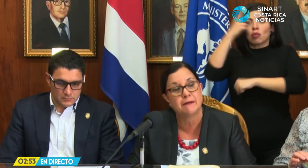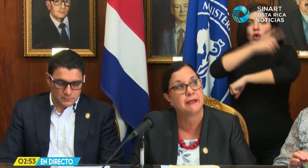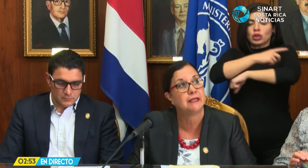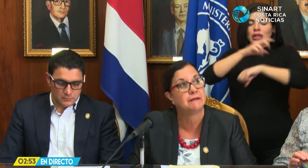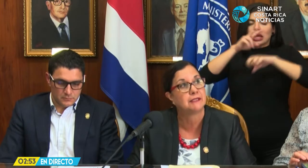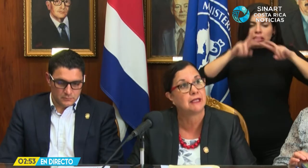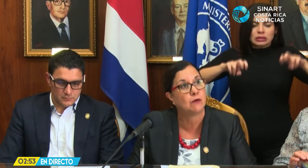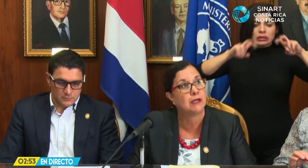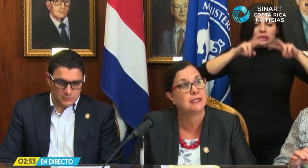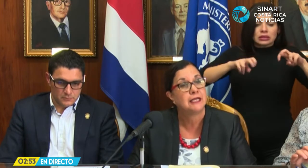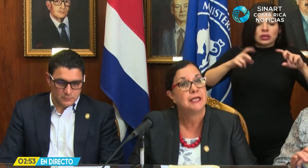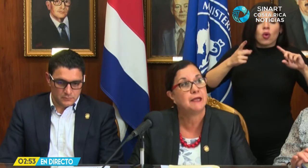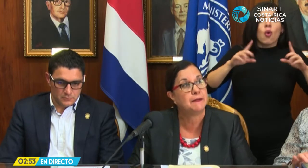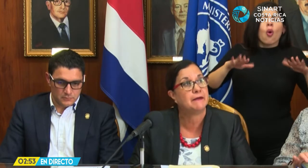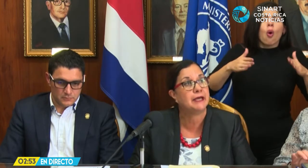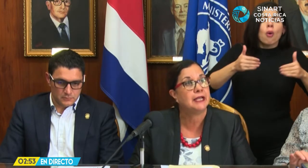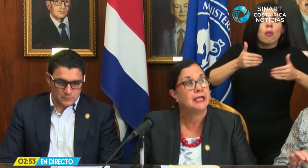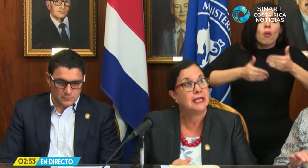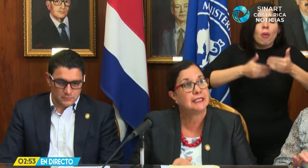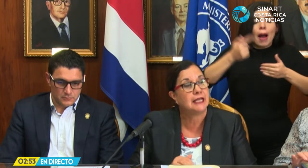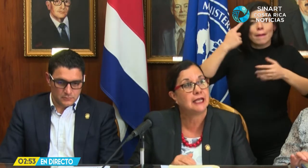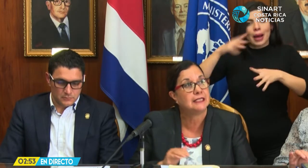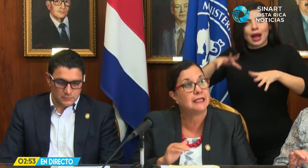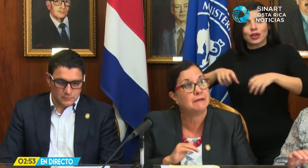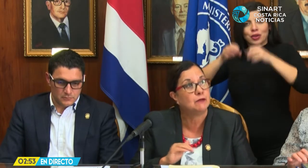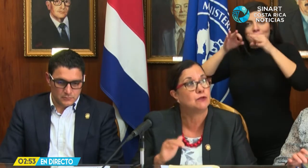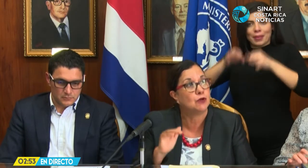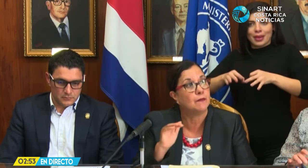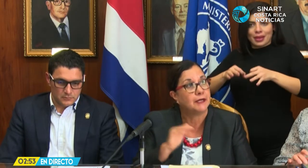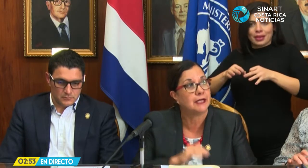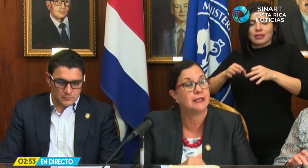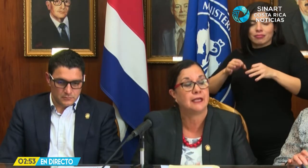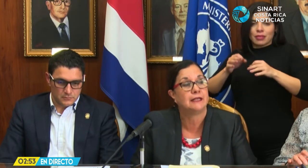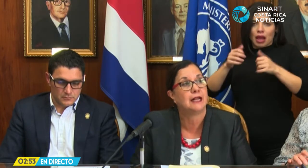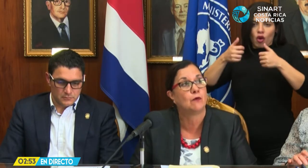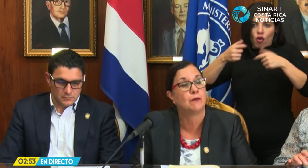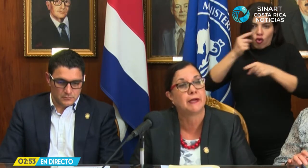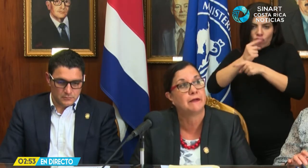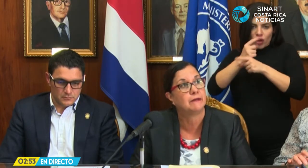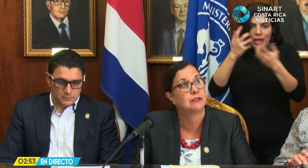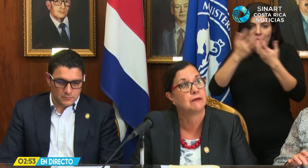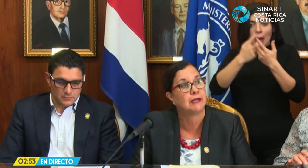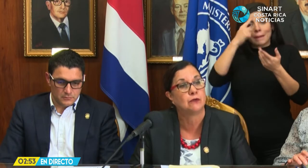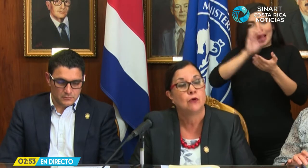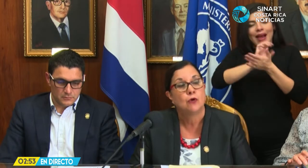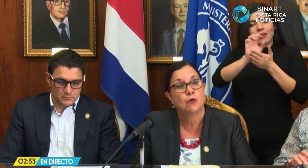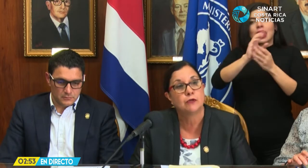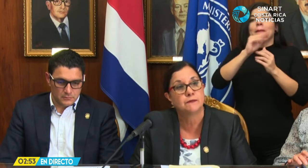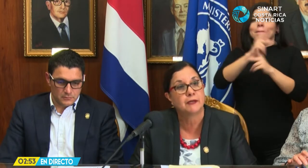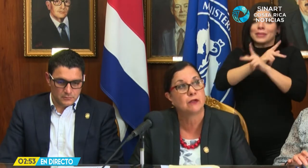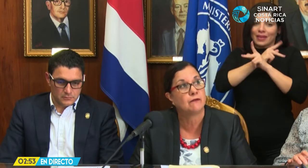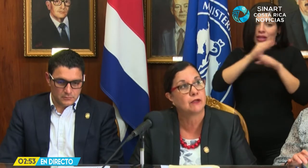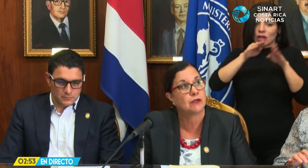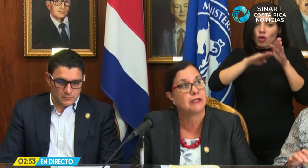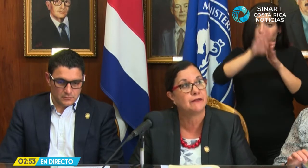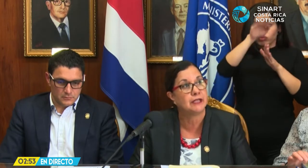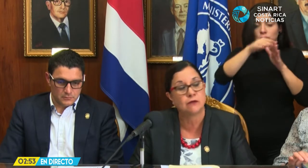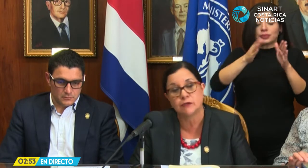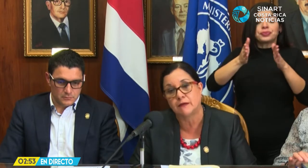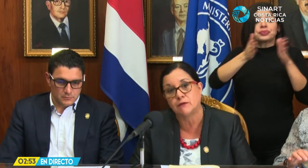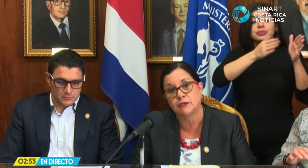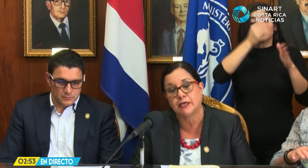tomar las medidas más adecuadas y prever esa disminución, ¿verdad?, de la curva que venimos hablando. Con respecto a los factores